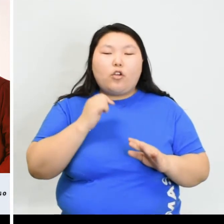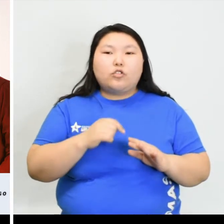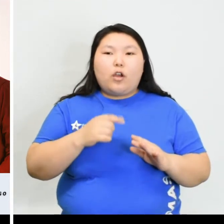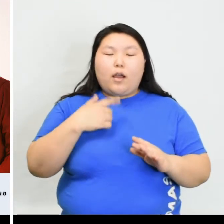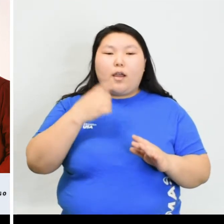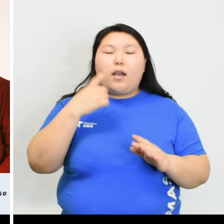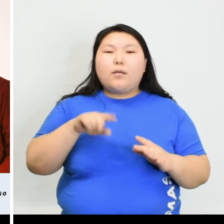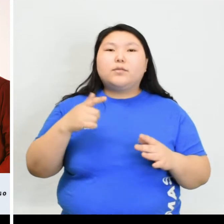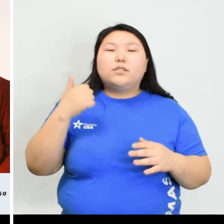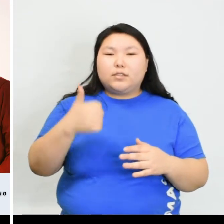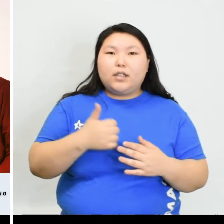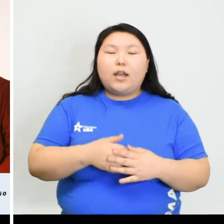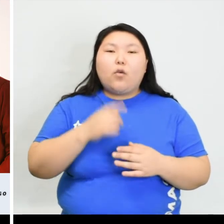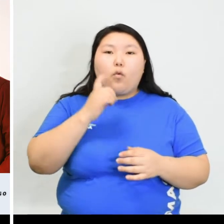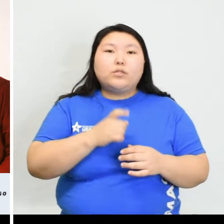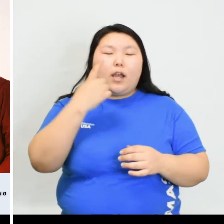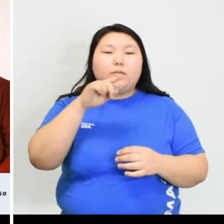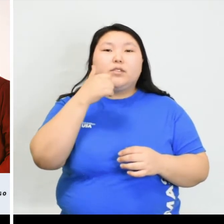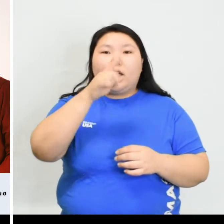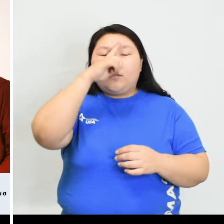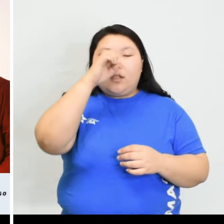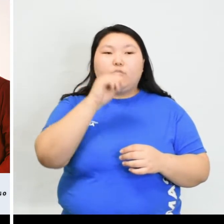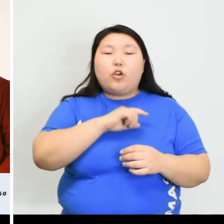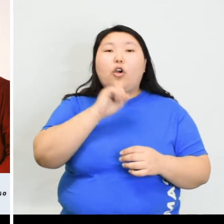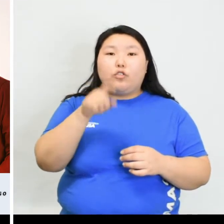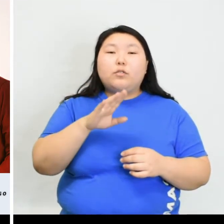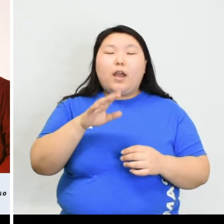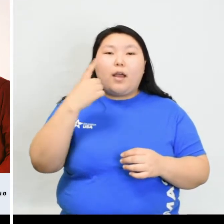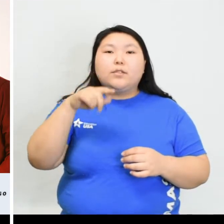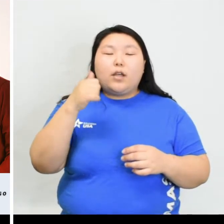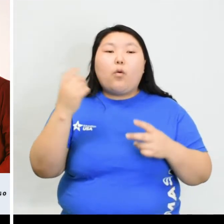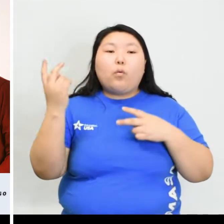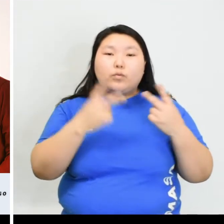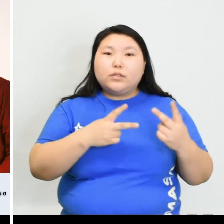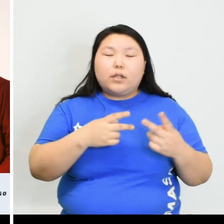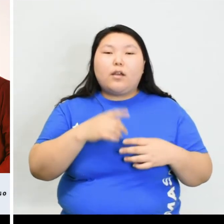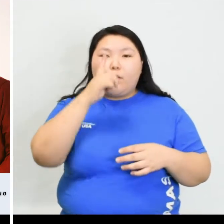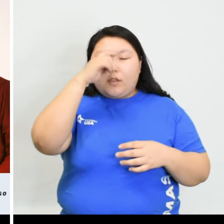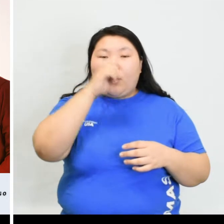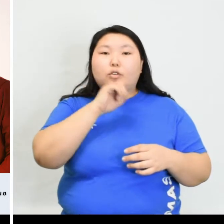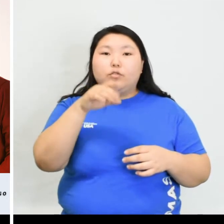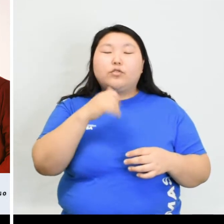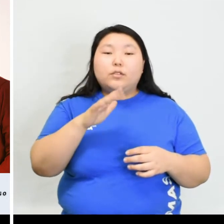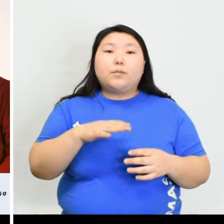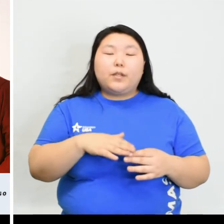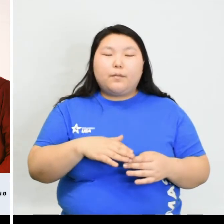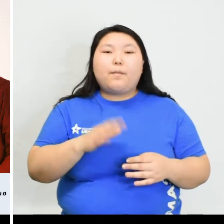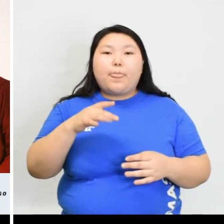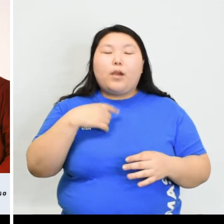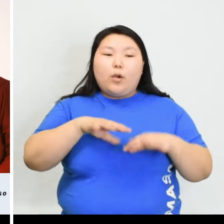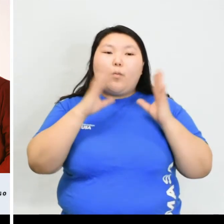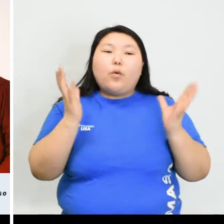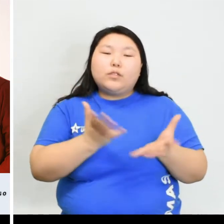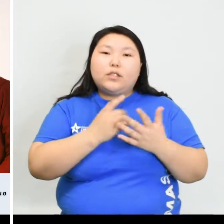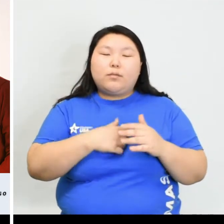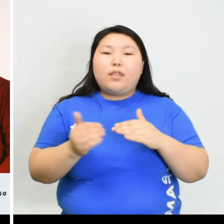сайн хүн чинь хамгийн сайн эмч дээр л очиж штэ. Хамгийн сайн үйлчлэгтэй эмнэлгтэр л очиж штэ. Тэ? Тэгээ бүгднгийн